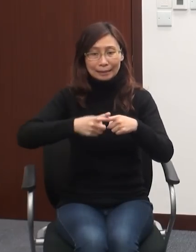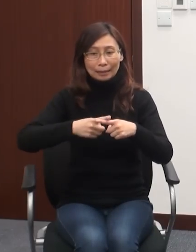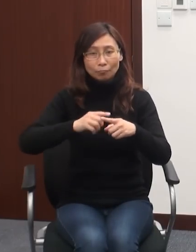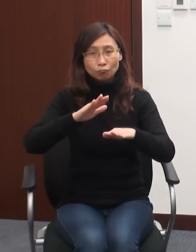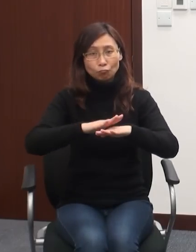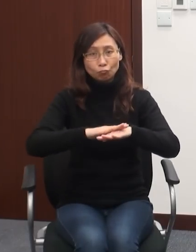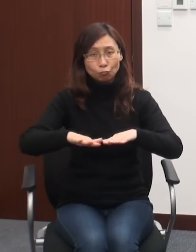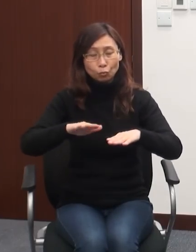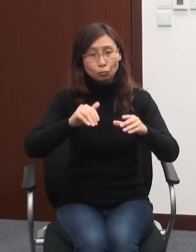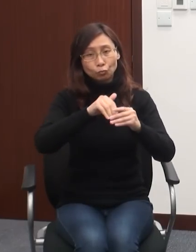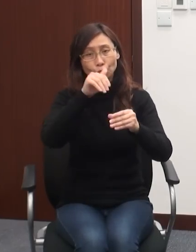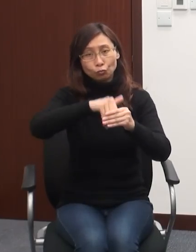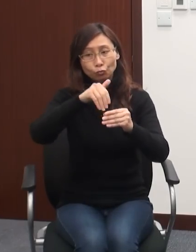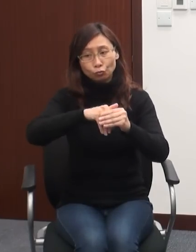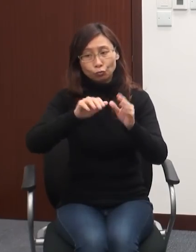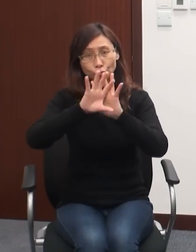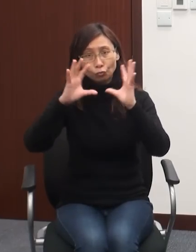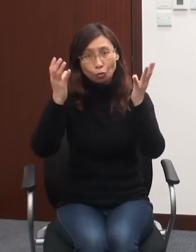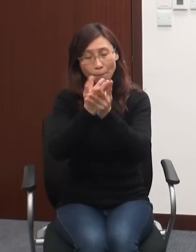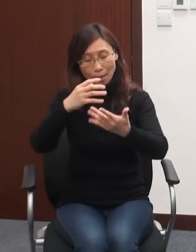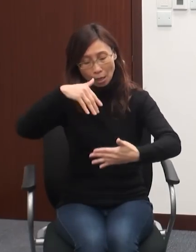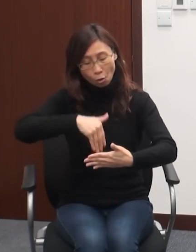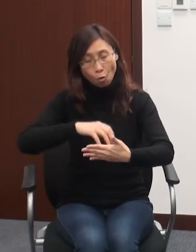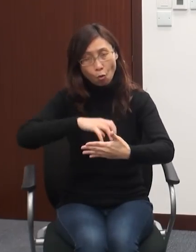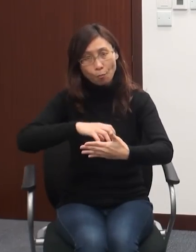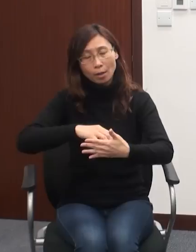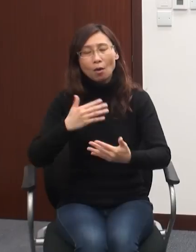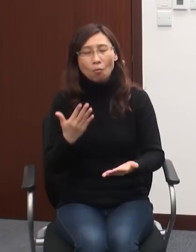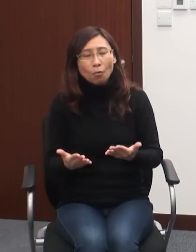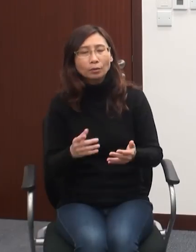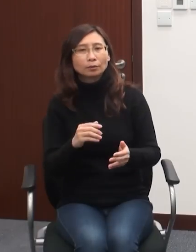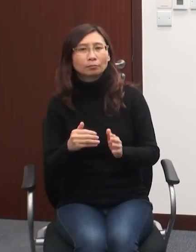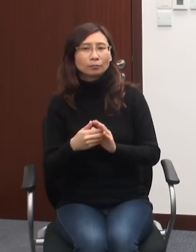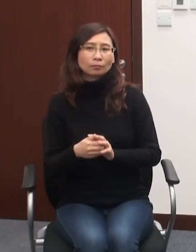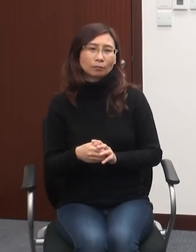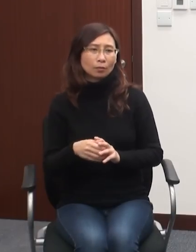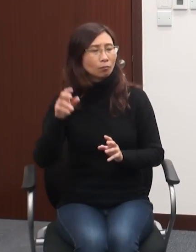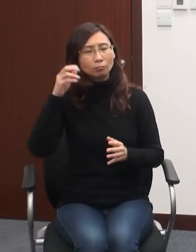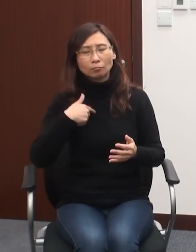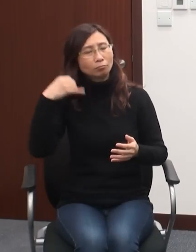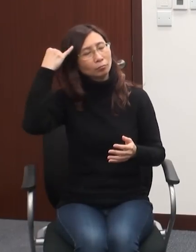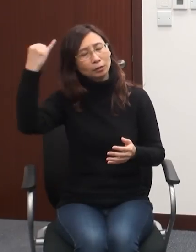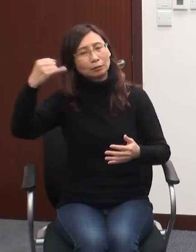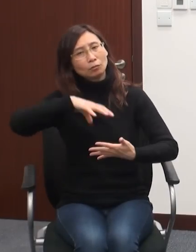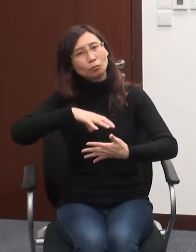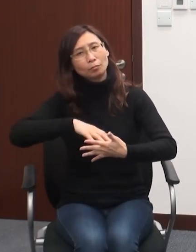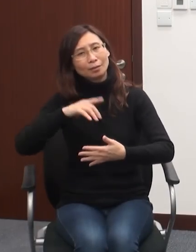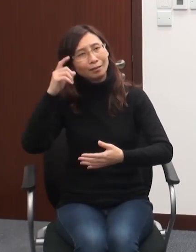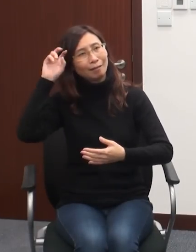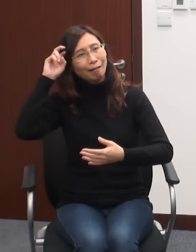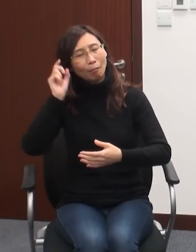派，或者佢自己本身以佢為一個黨戰牌又好，唔分析唔到啦。當然係我唔知佢哋裏邊個心諗乜